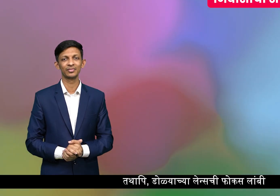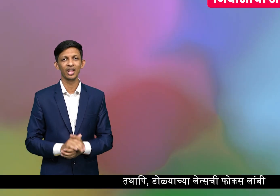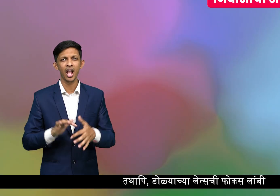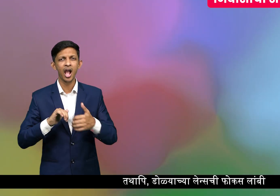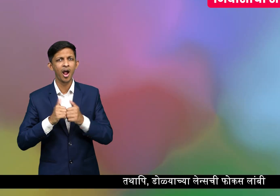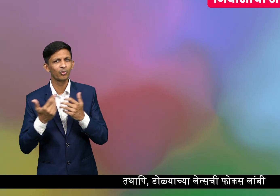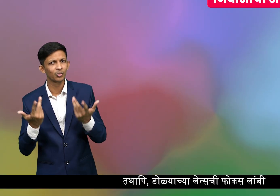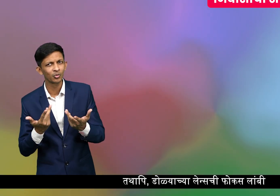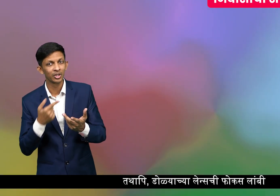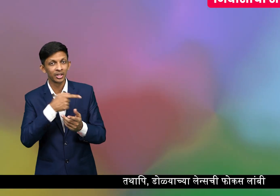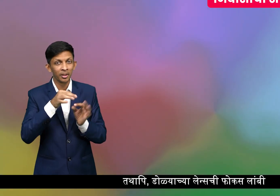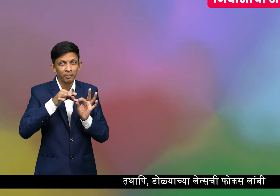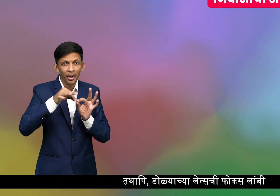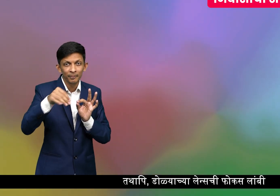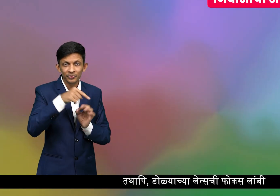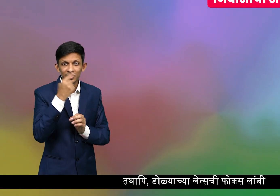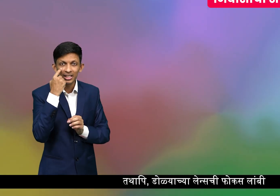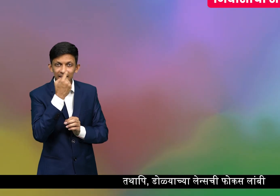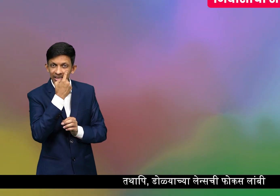तथापि डोळ्याच्या लेन्सची फोकस लांबी